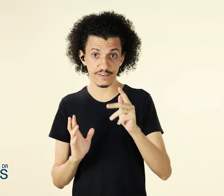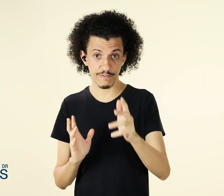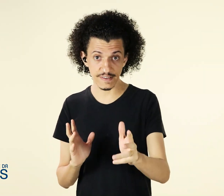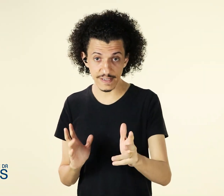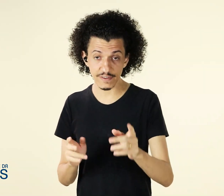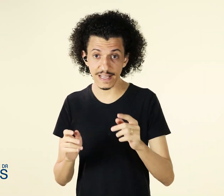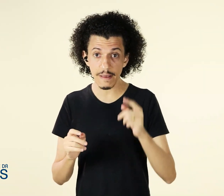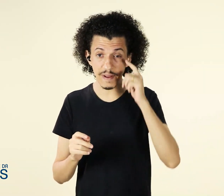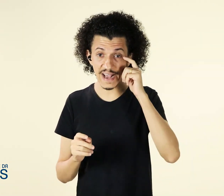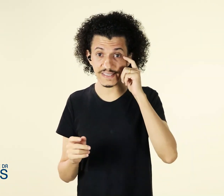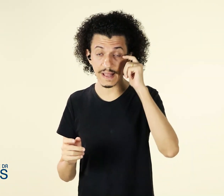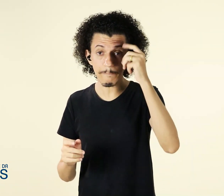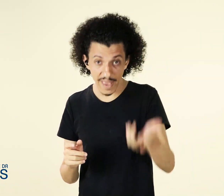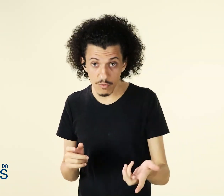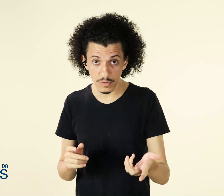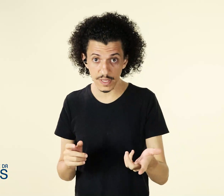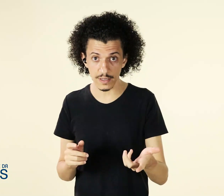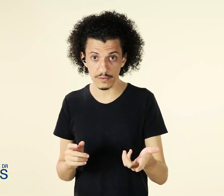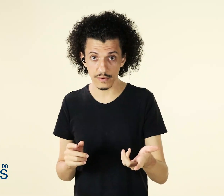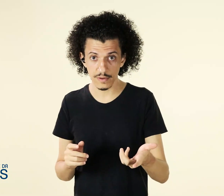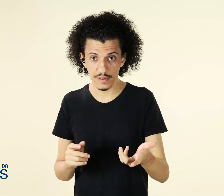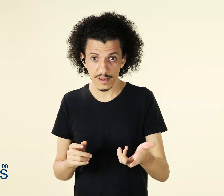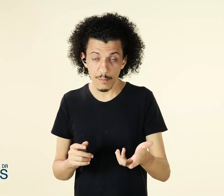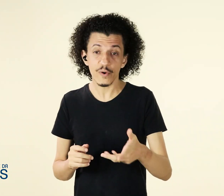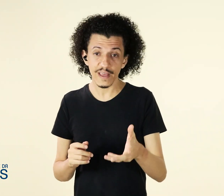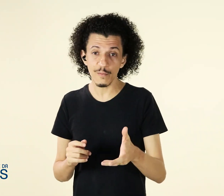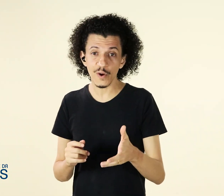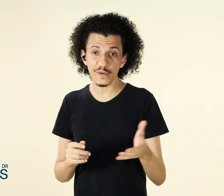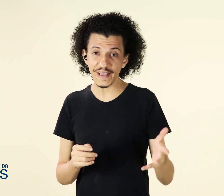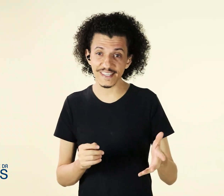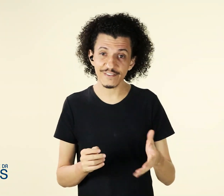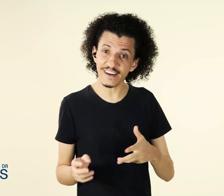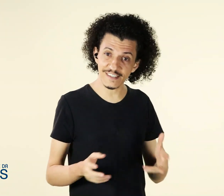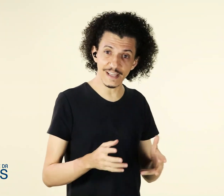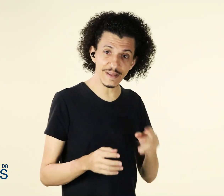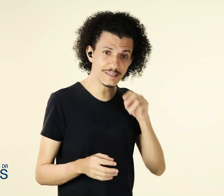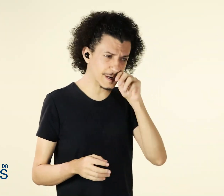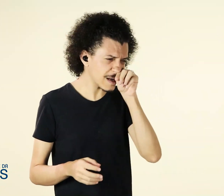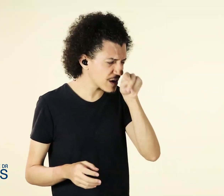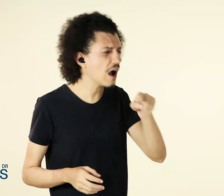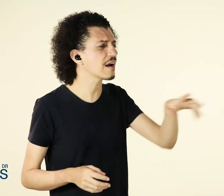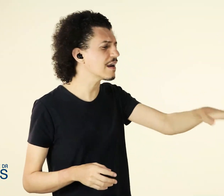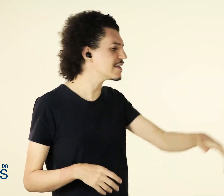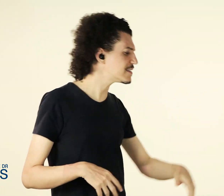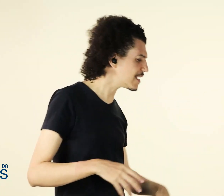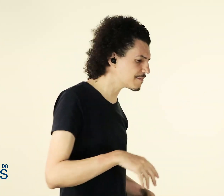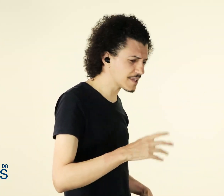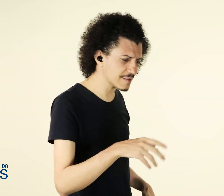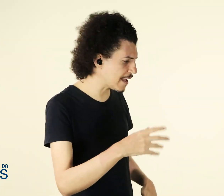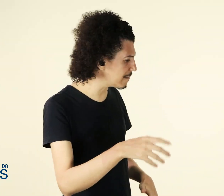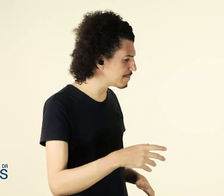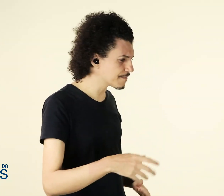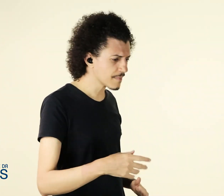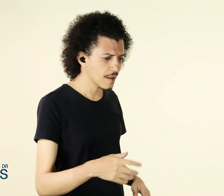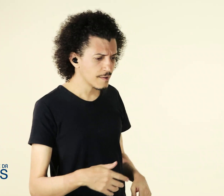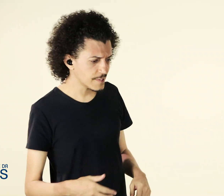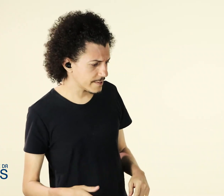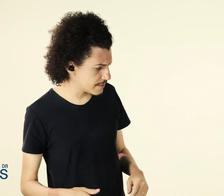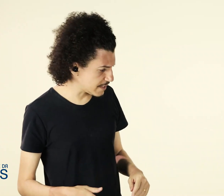for fazer, você lembrar que você está perguntando. Porque no português a gente faz isso também. Você chega lá e assim, aqui você tem